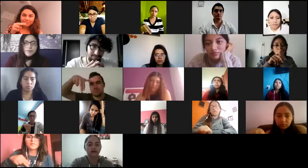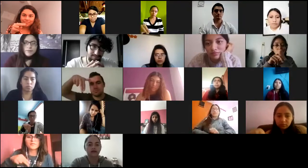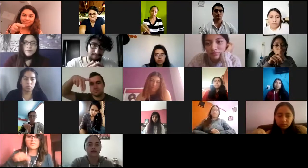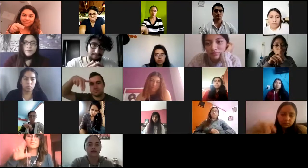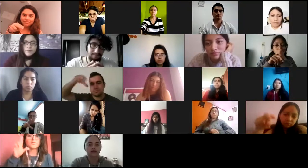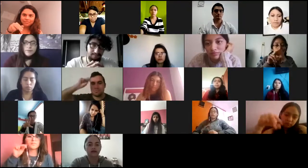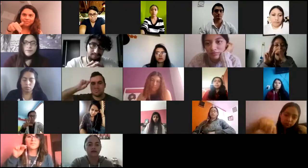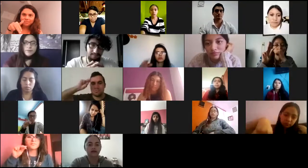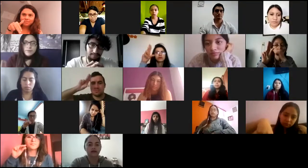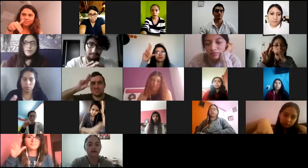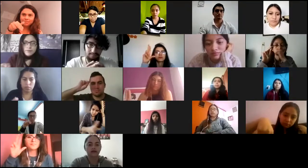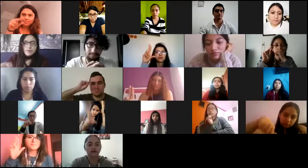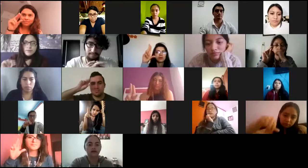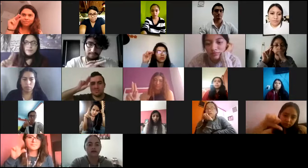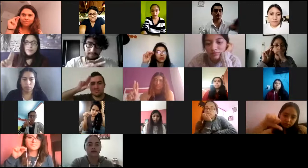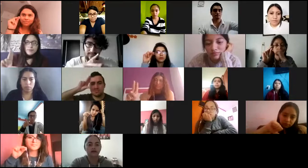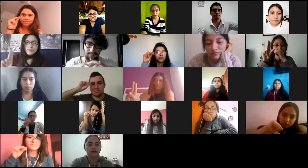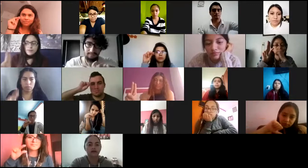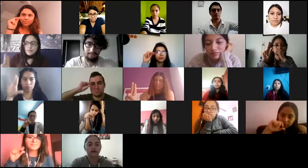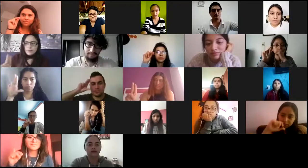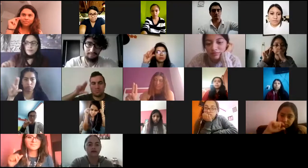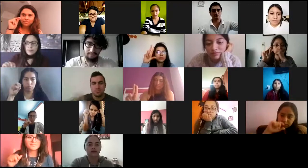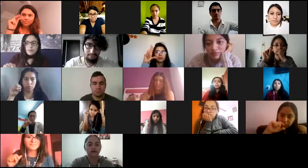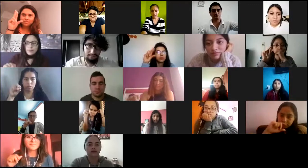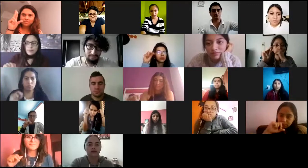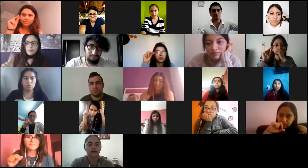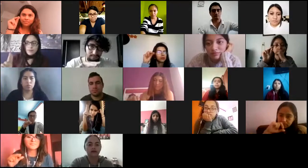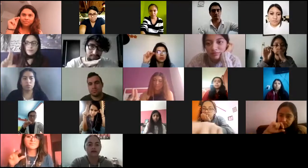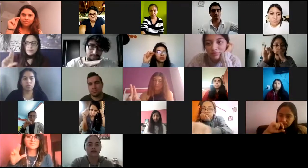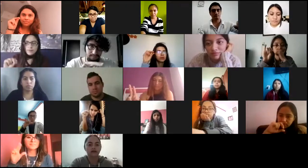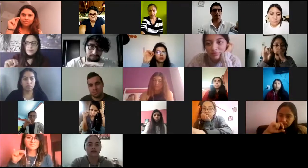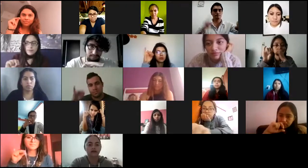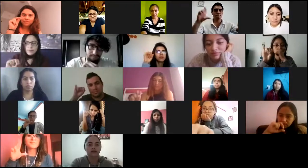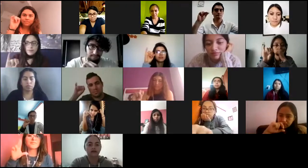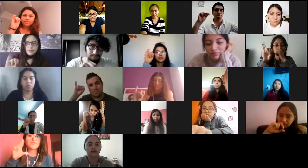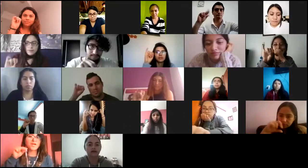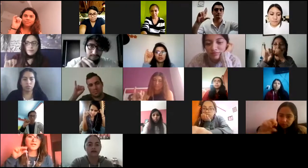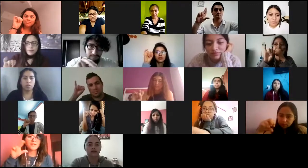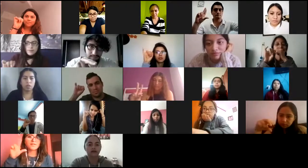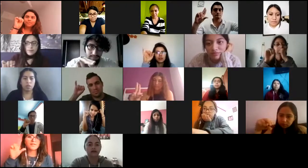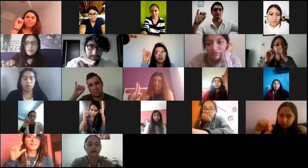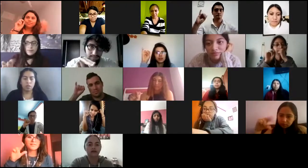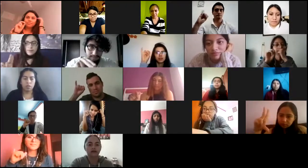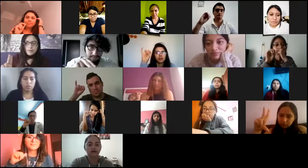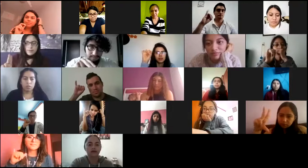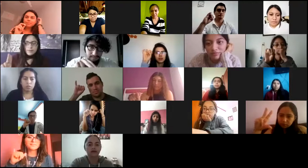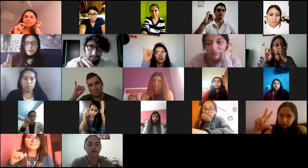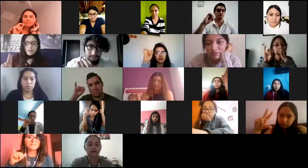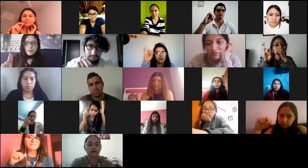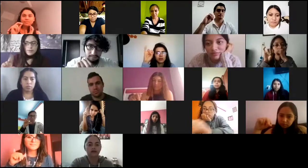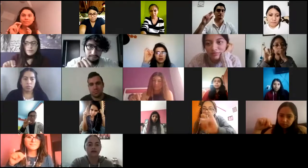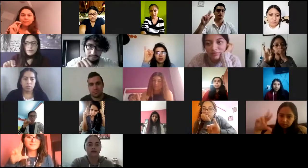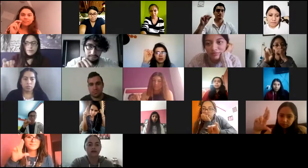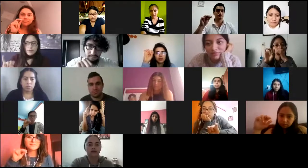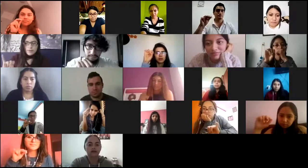no. No. No, sí. No lo hagan con el índice porque esto es